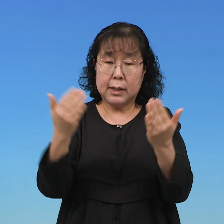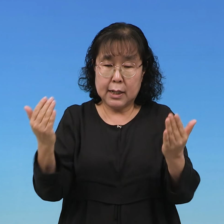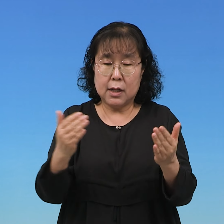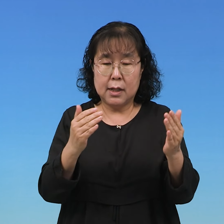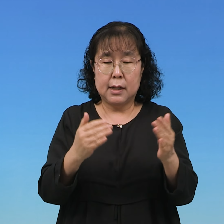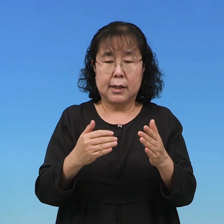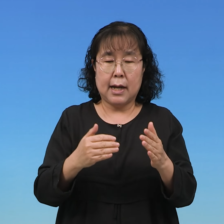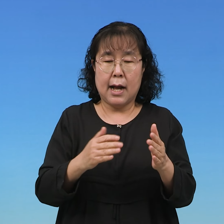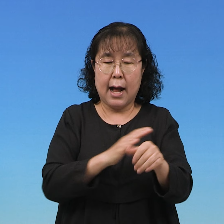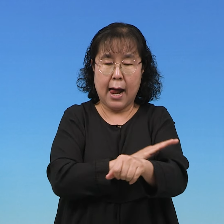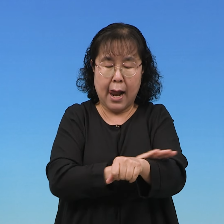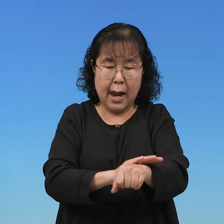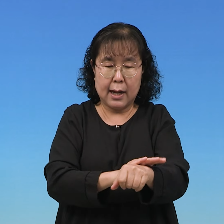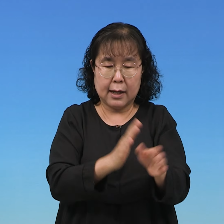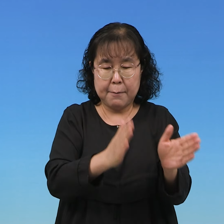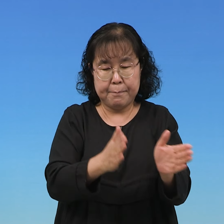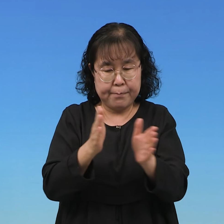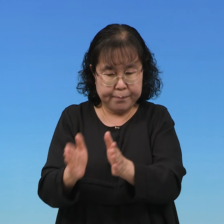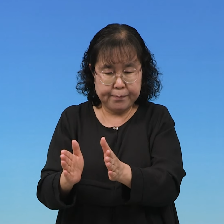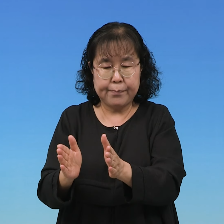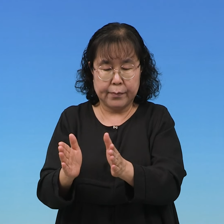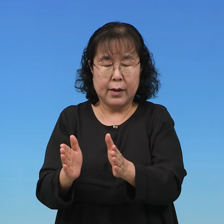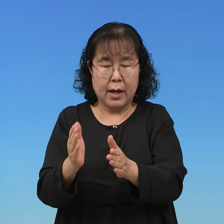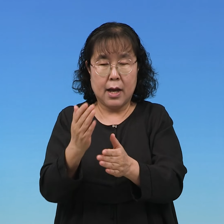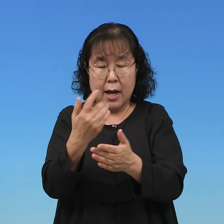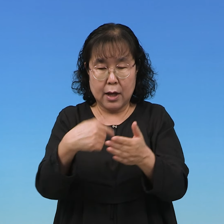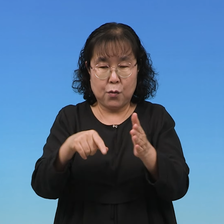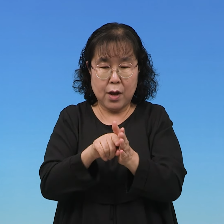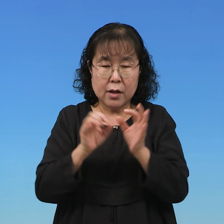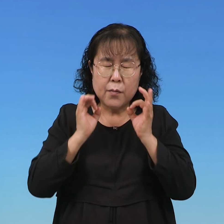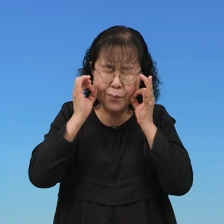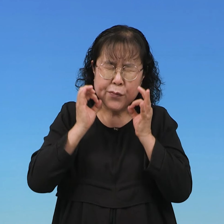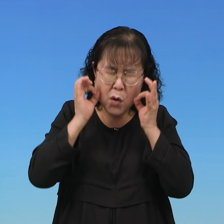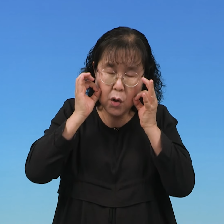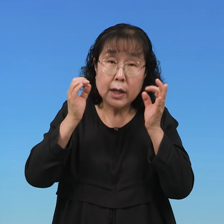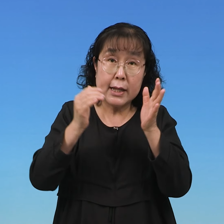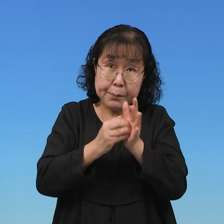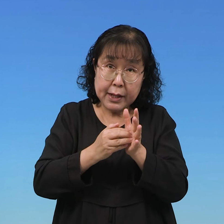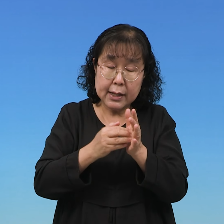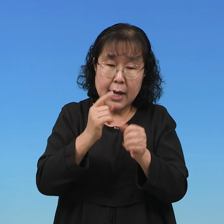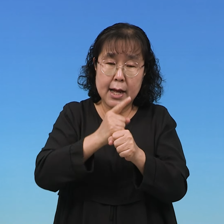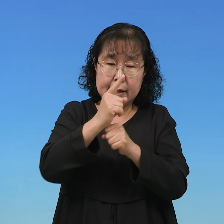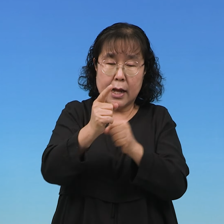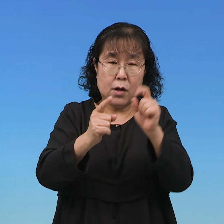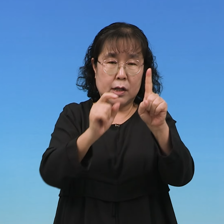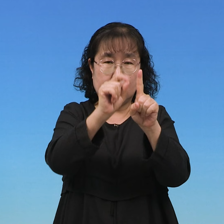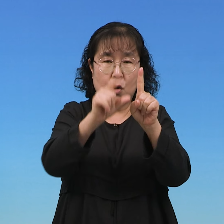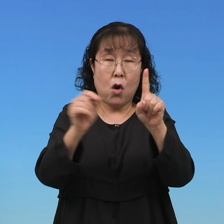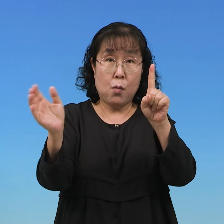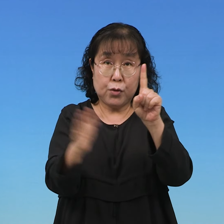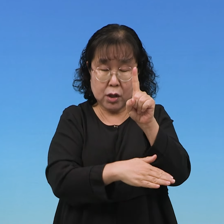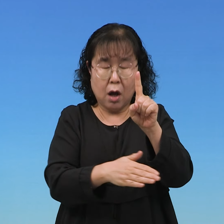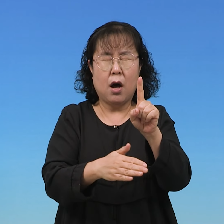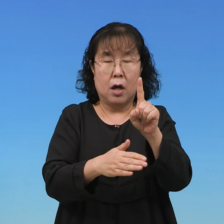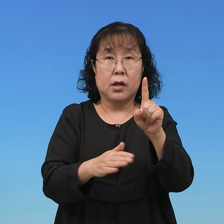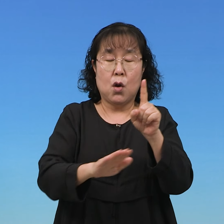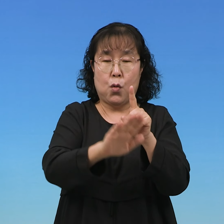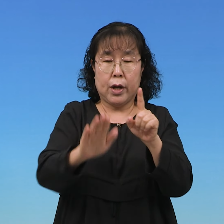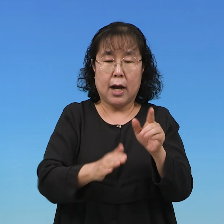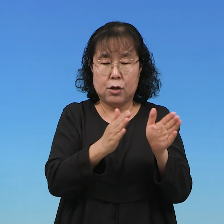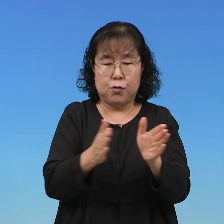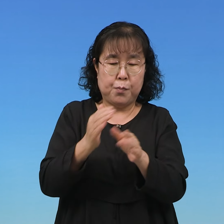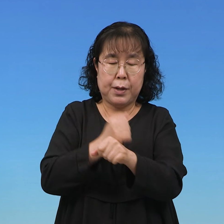애를 썼는데요. 이제 내년 1월부터 본격적으로 우리가 추구하는 2기 사역이 시작이 될